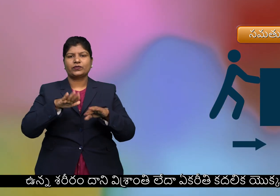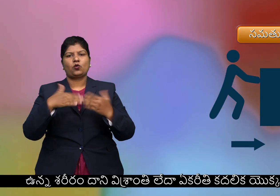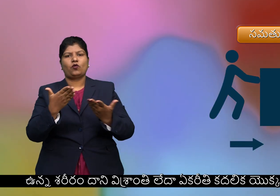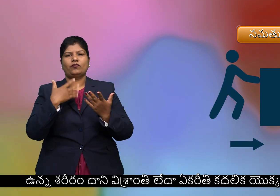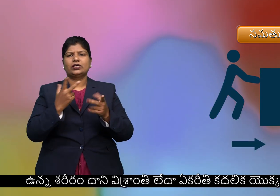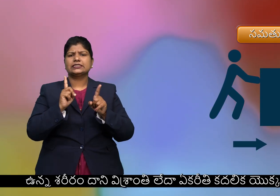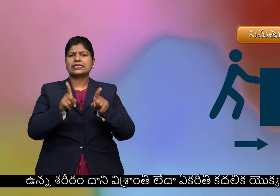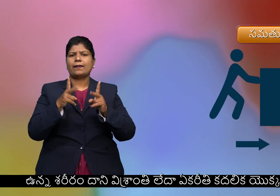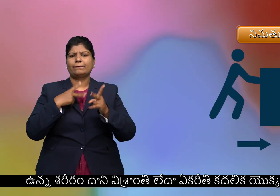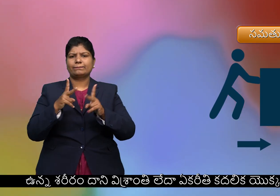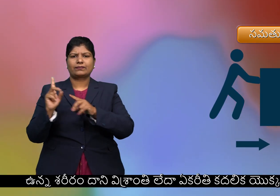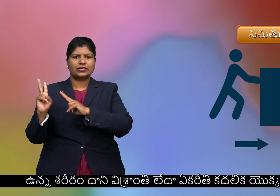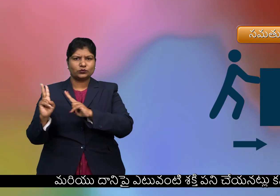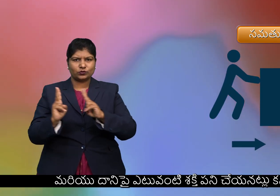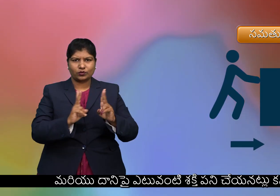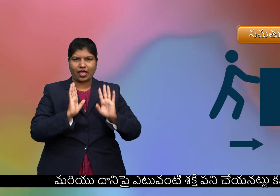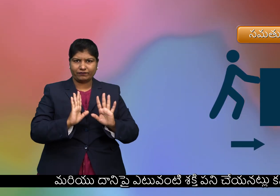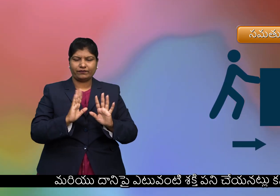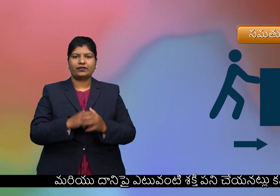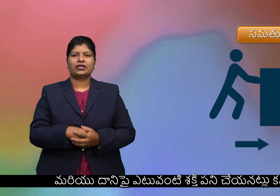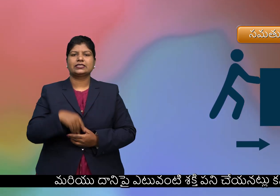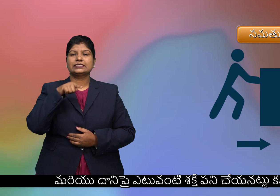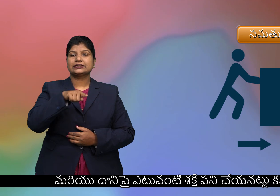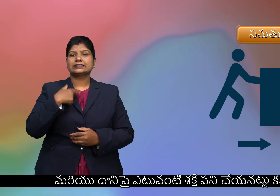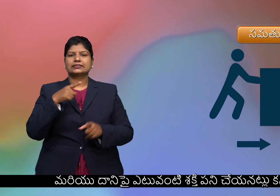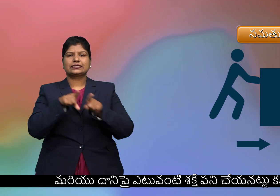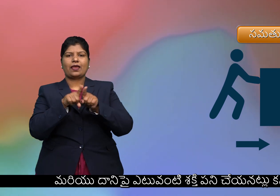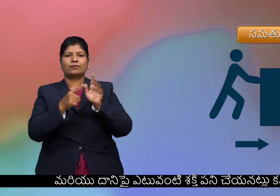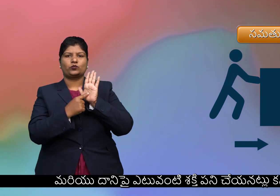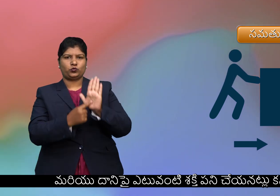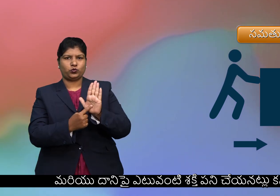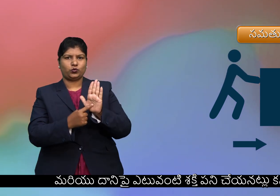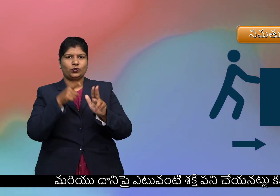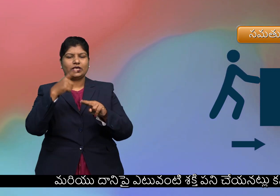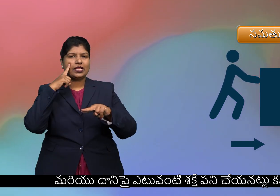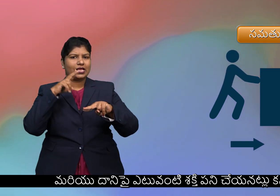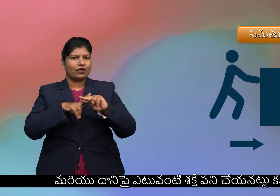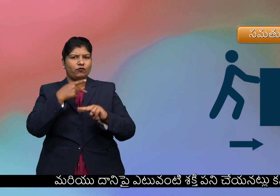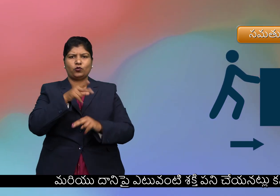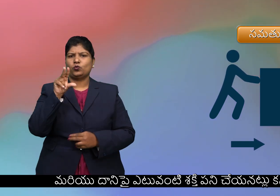మార్చదు మరియు దానిపై ఎటువంటి శక్తి పనిచేయనట్లు కనిపిస్తుంది.